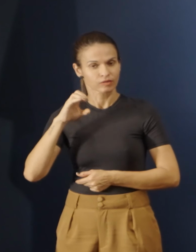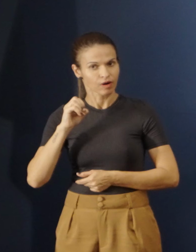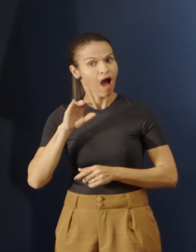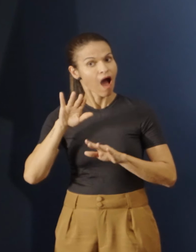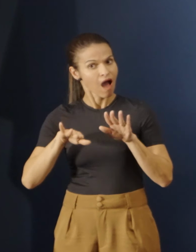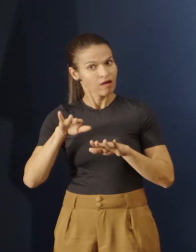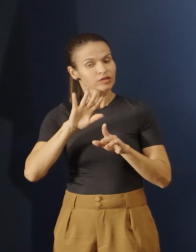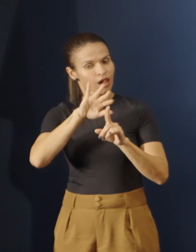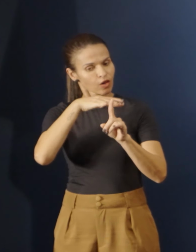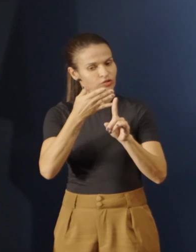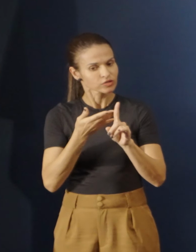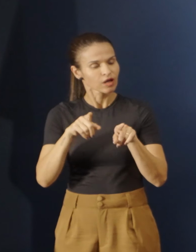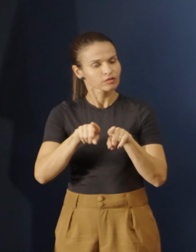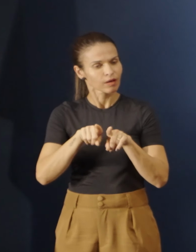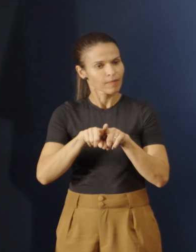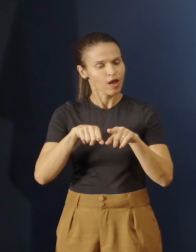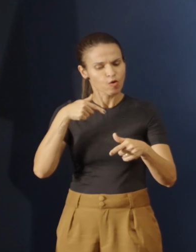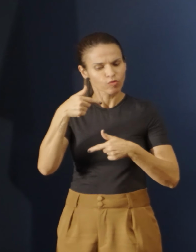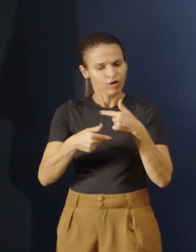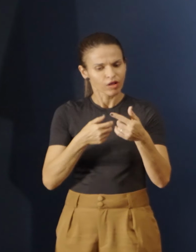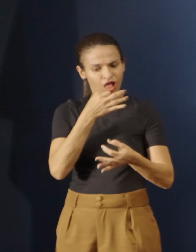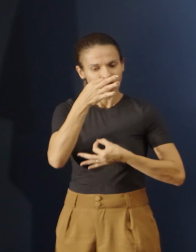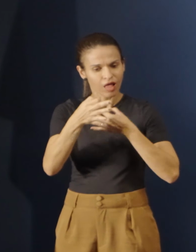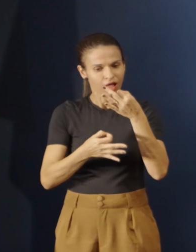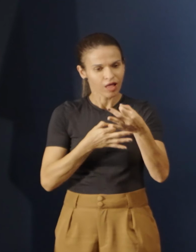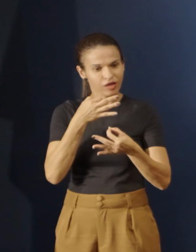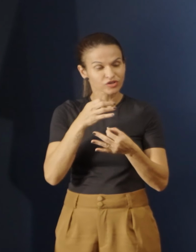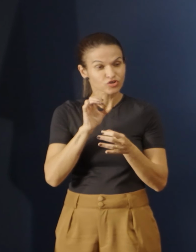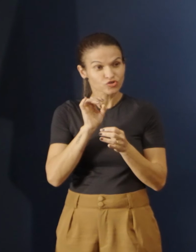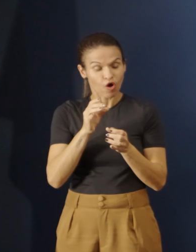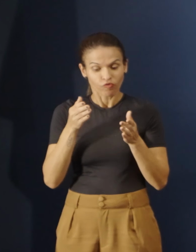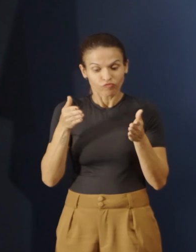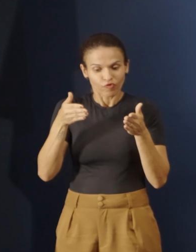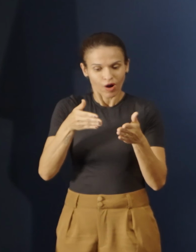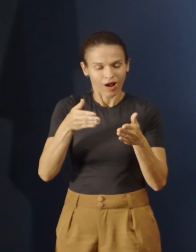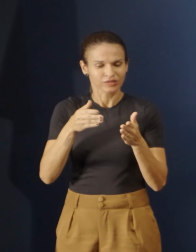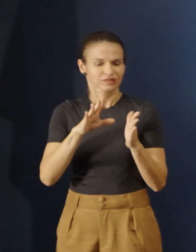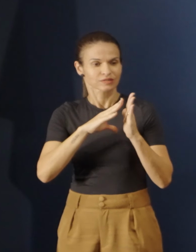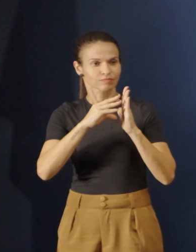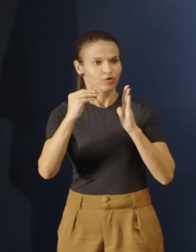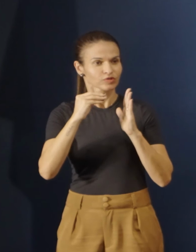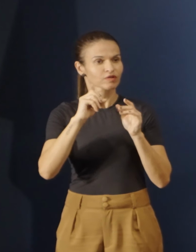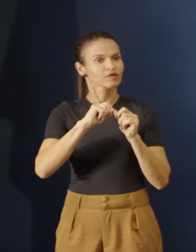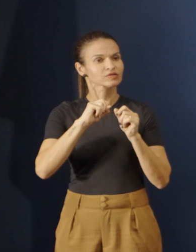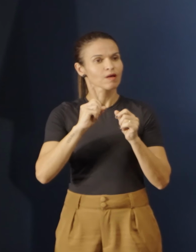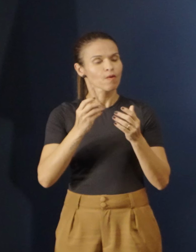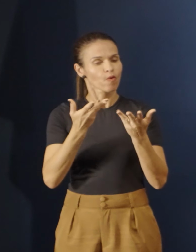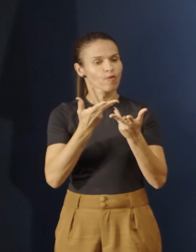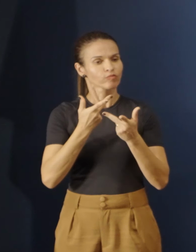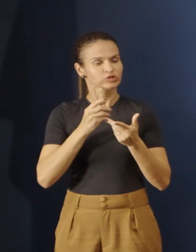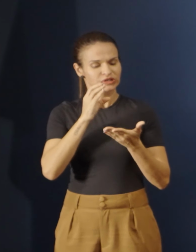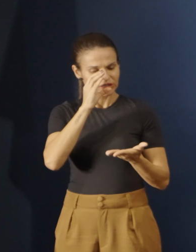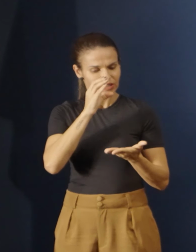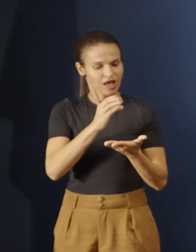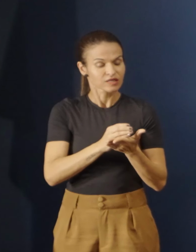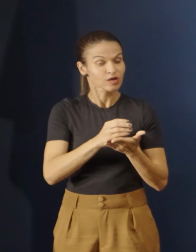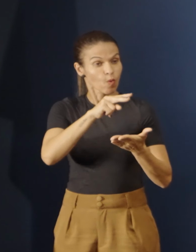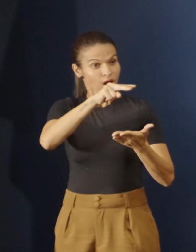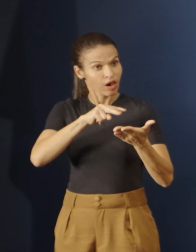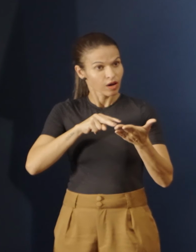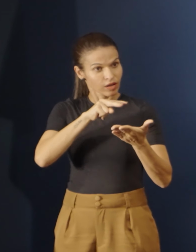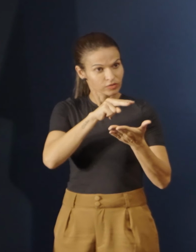Um trabalho de crítica genética é você pegar apenas esse exemplar e que fazer uma bela de uma tese só com a